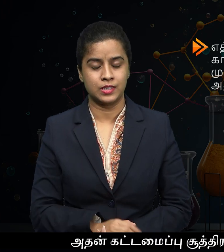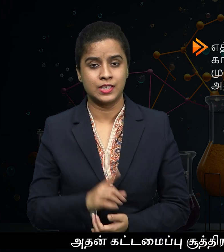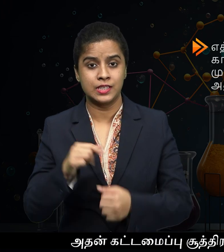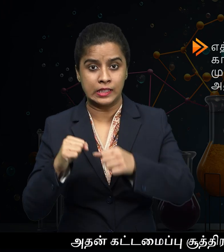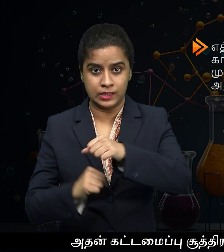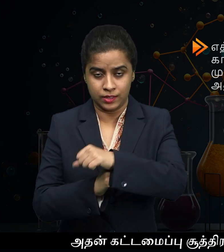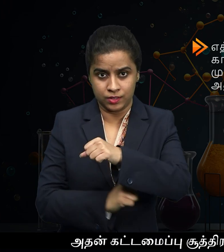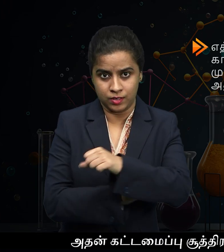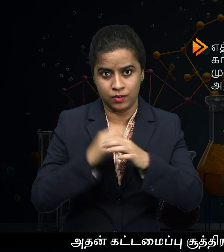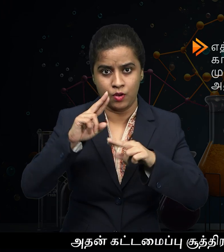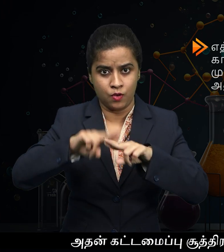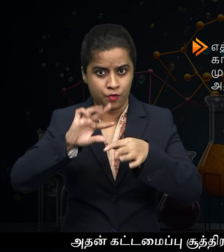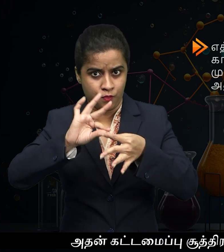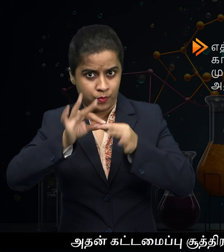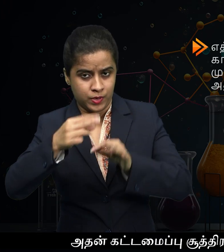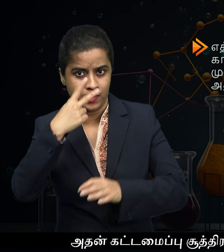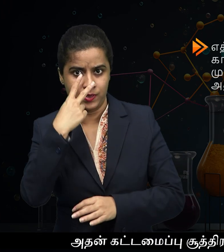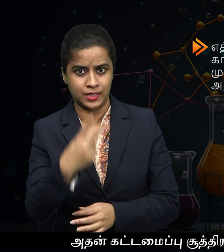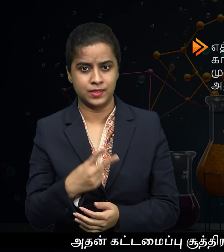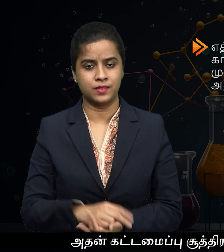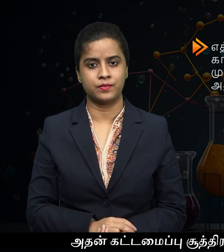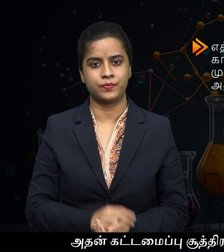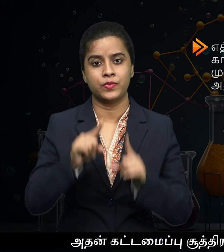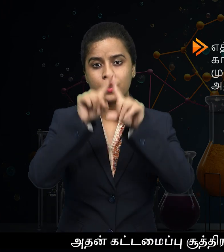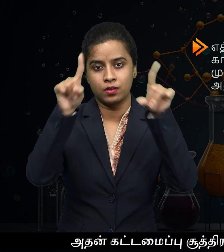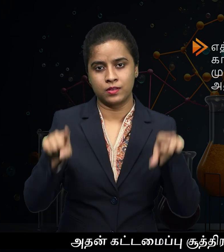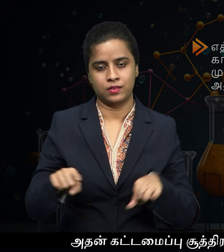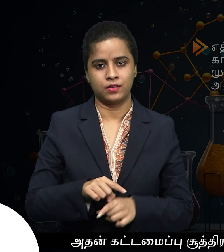அதன் கட்டமைப்பு சூத்திரம் நீங்கள் திரையில் பார்க்க முடியும்.